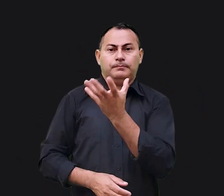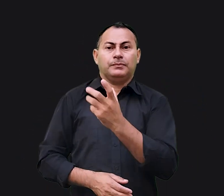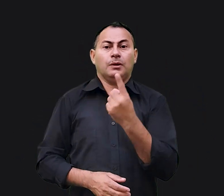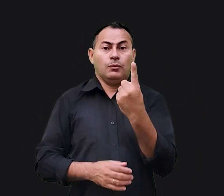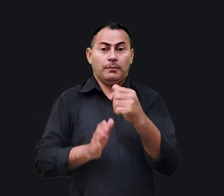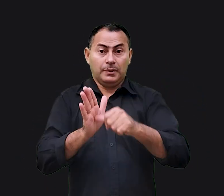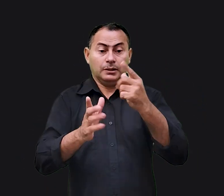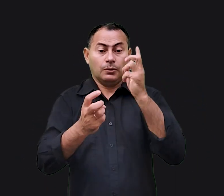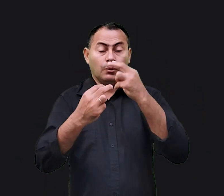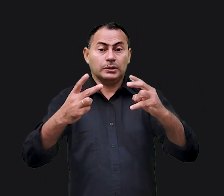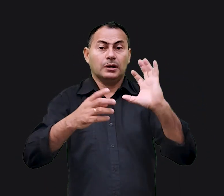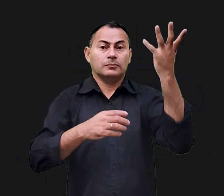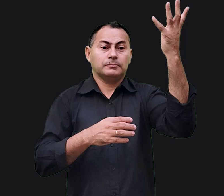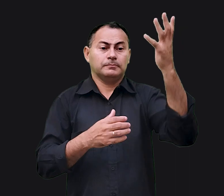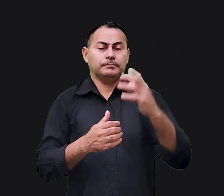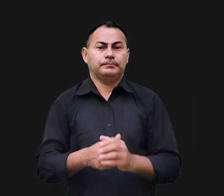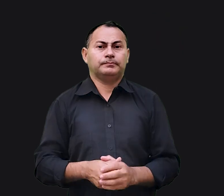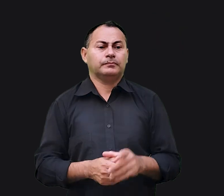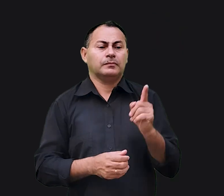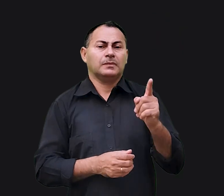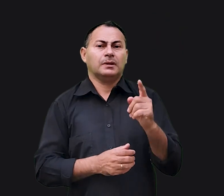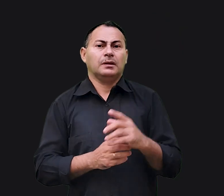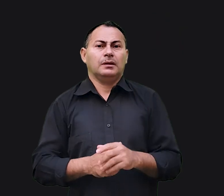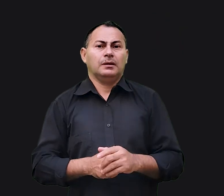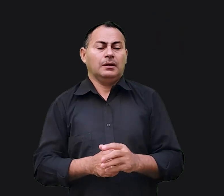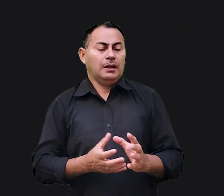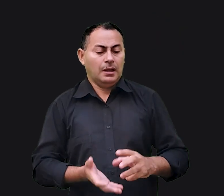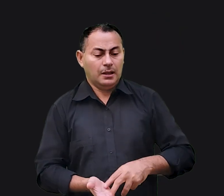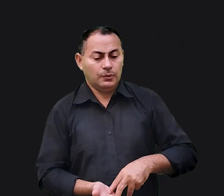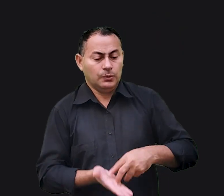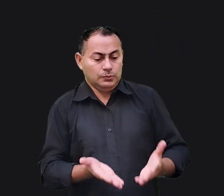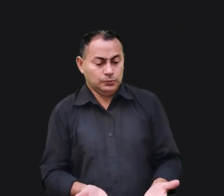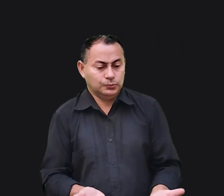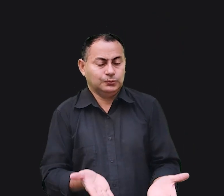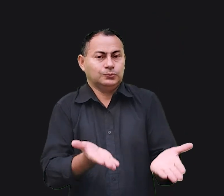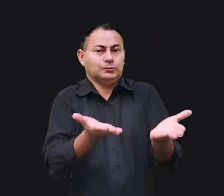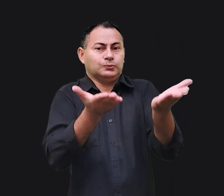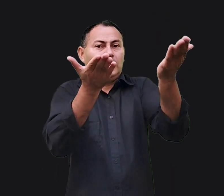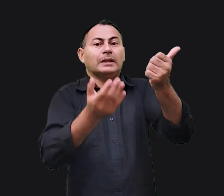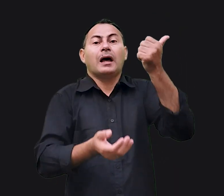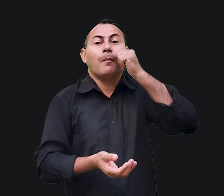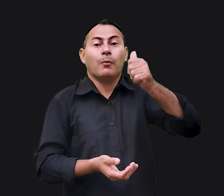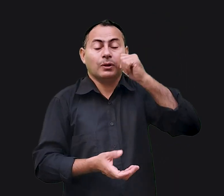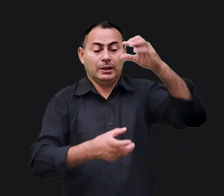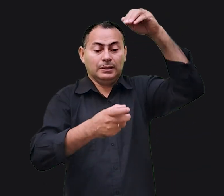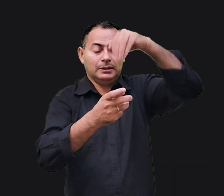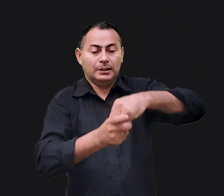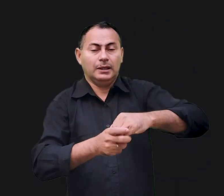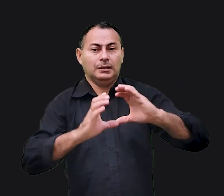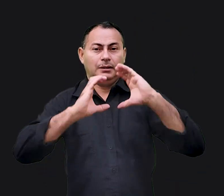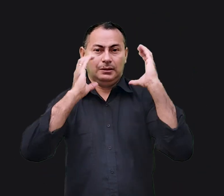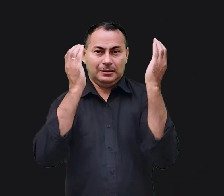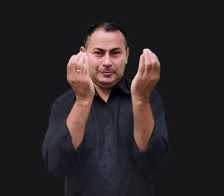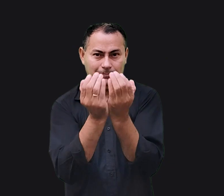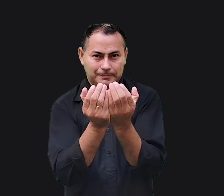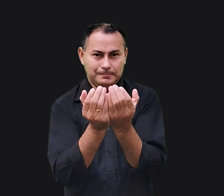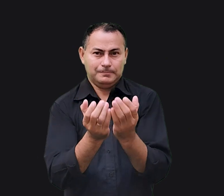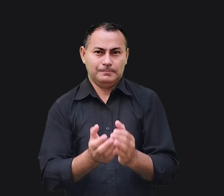das primeiras coisas que acontece é a elevação da mulher dentro da comunidade.